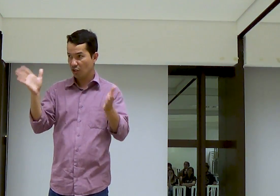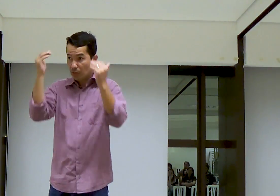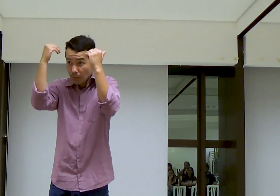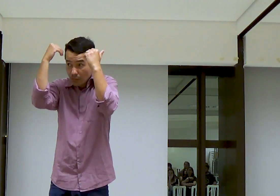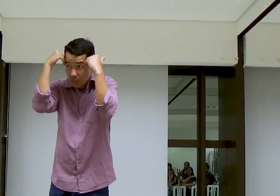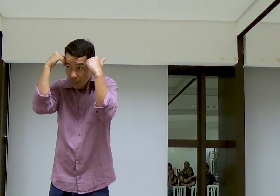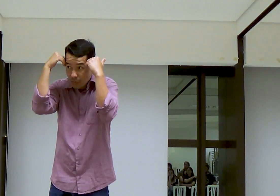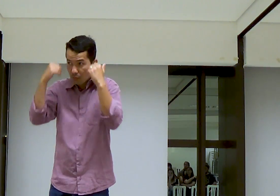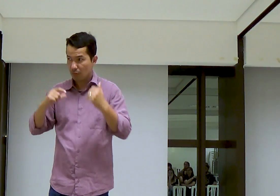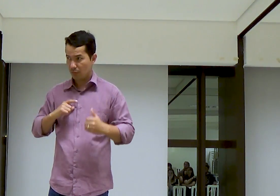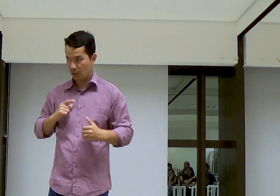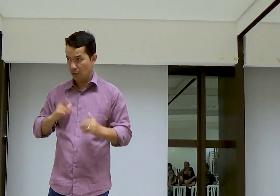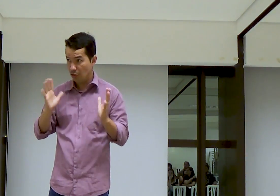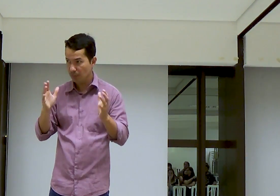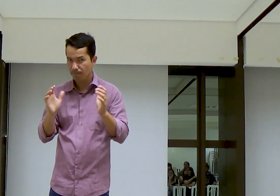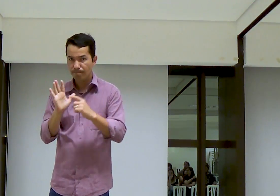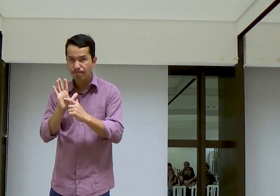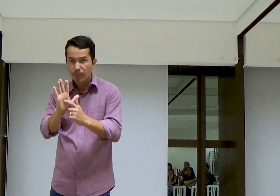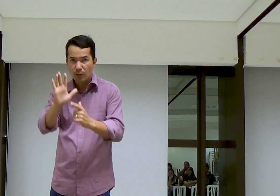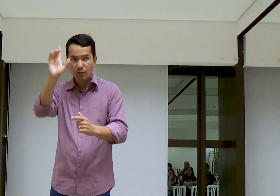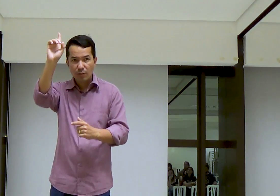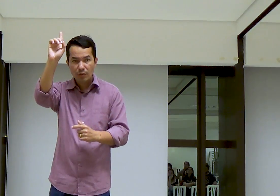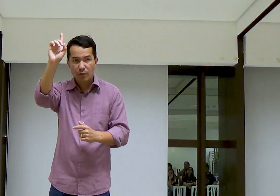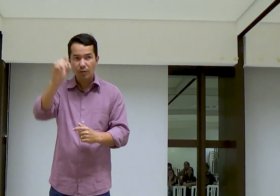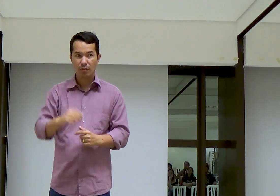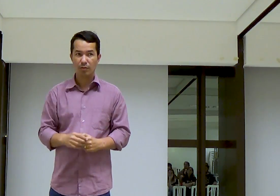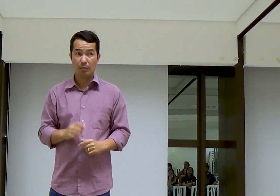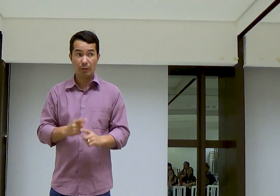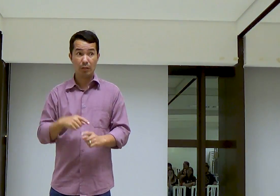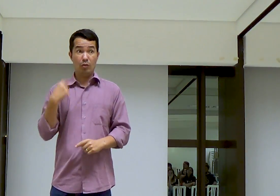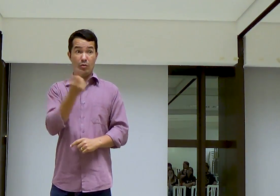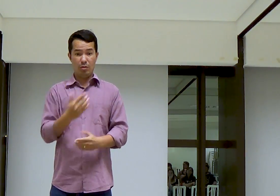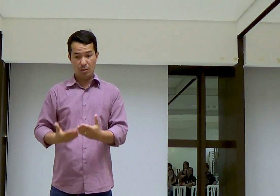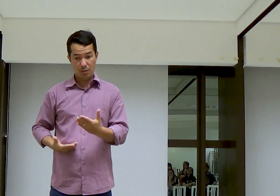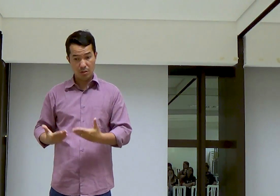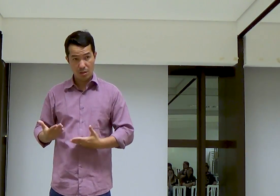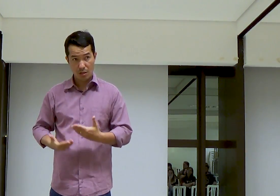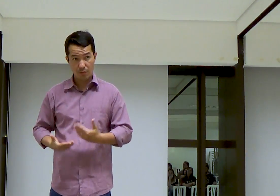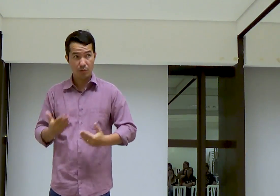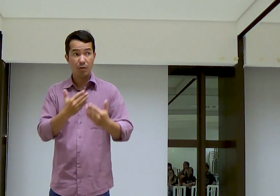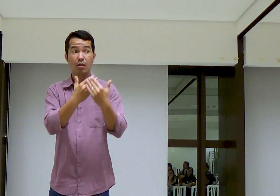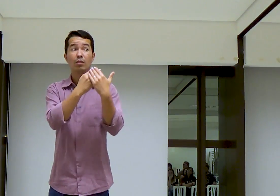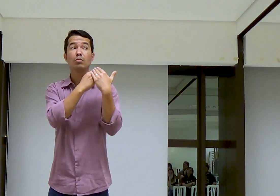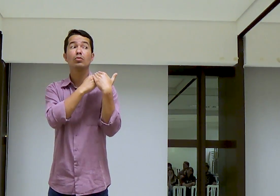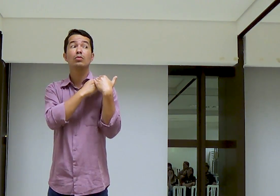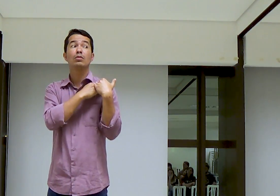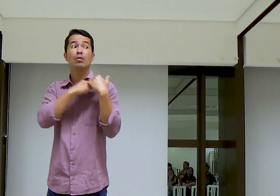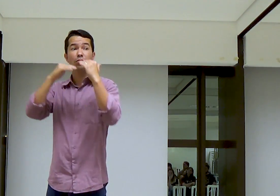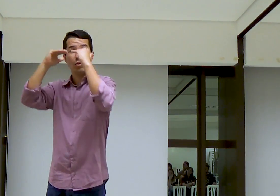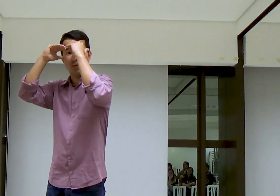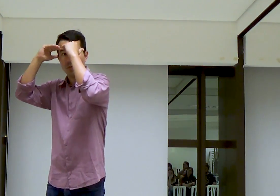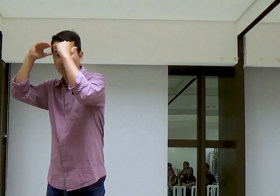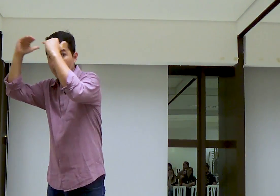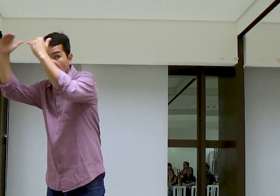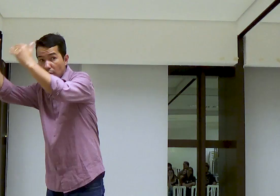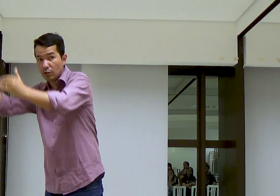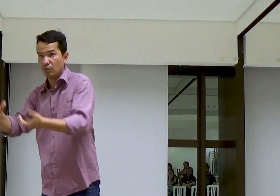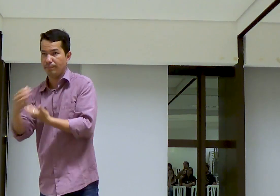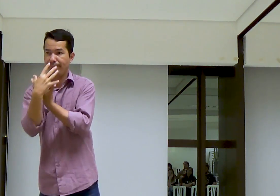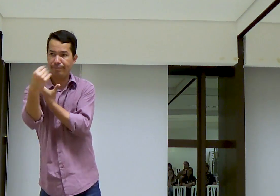sua vida, nos seus sinais. Você já tem Jesus dentro de você, então as pessoas precisam perceber que você é servo,